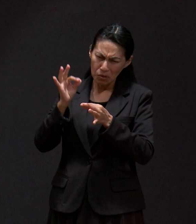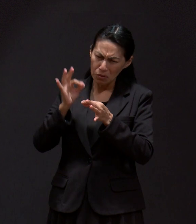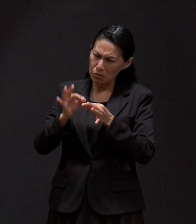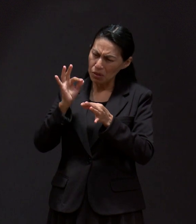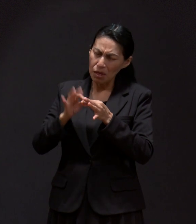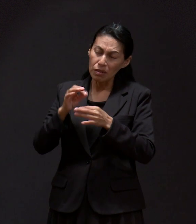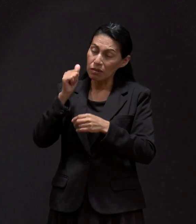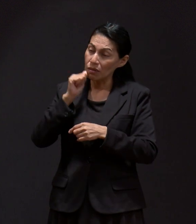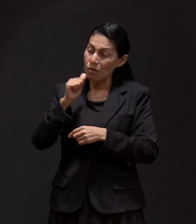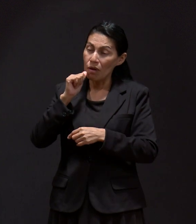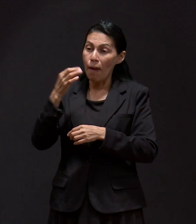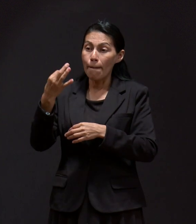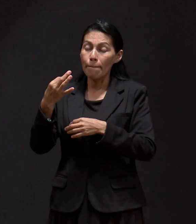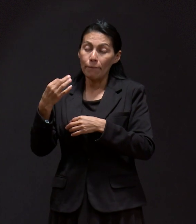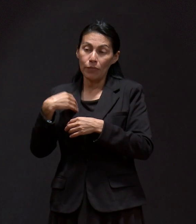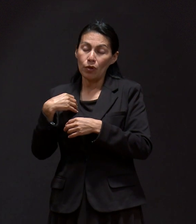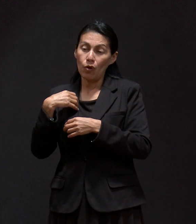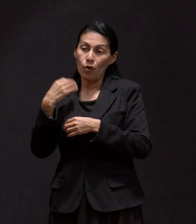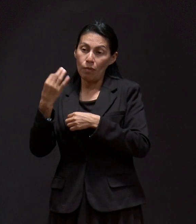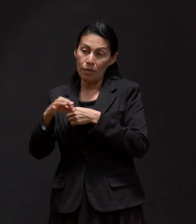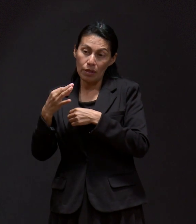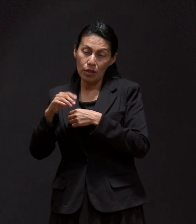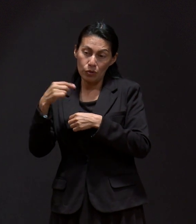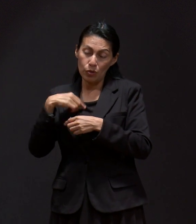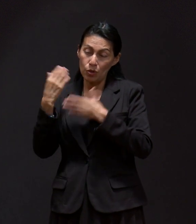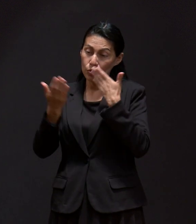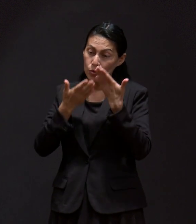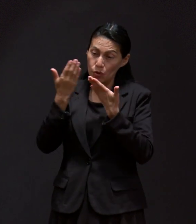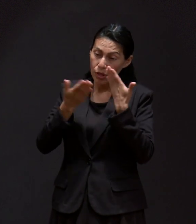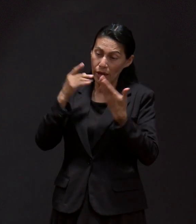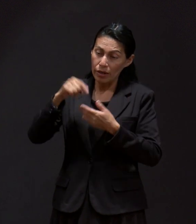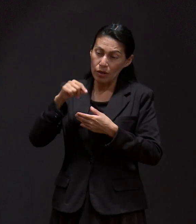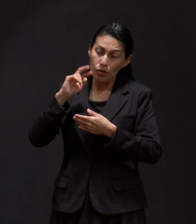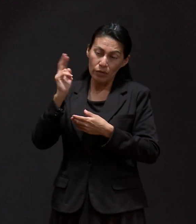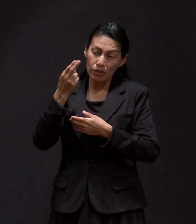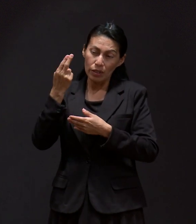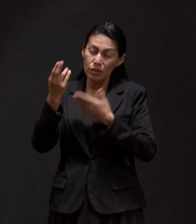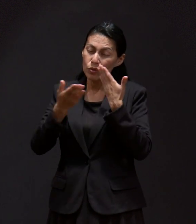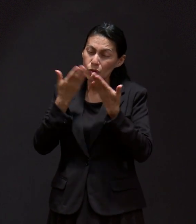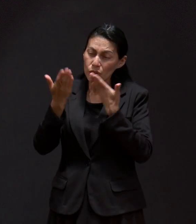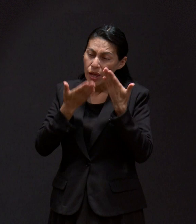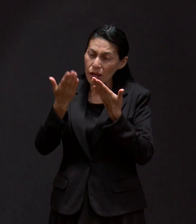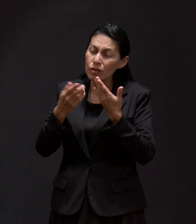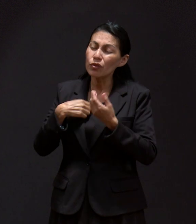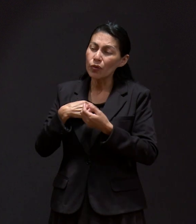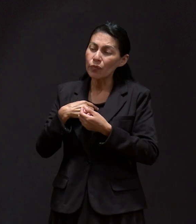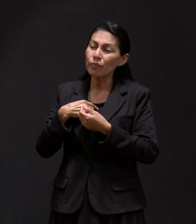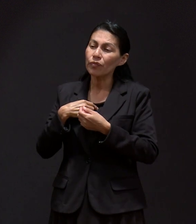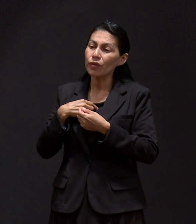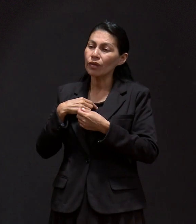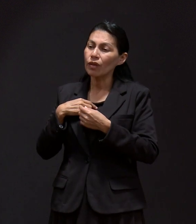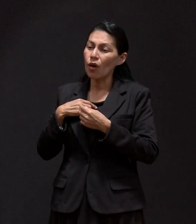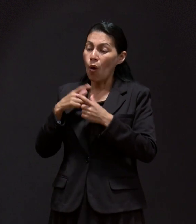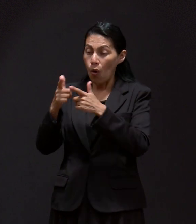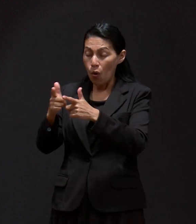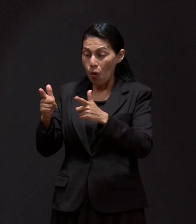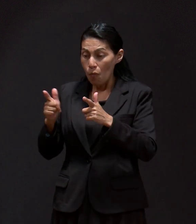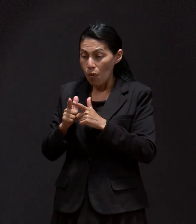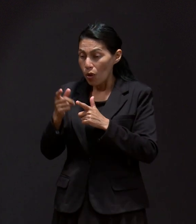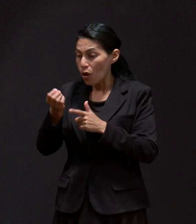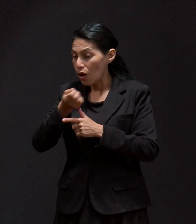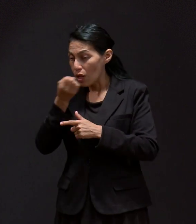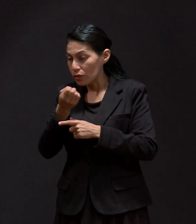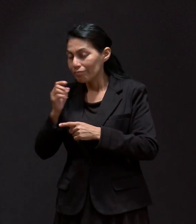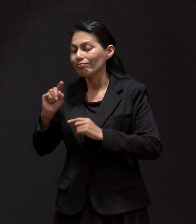perdí mientras fui alumna de la universidad nunca me los perdiera era venir a desahogar le adiós nuestras